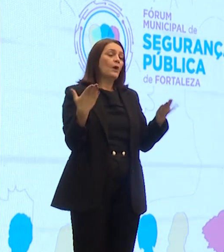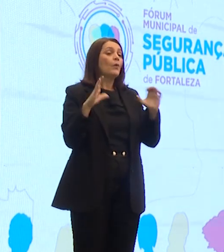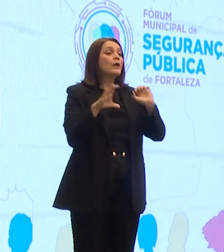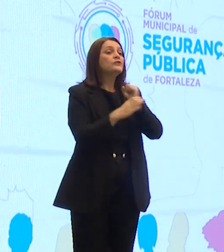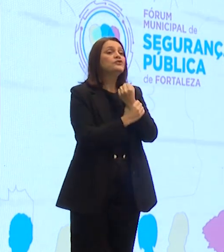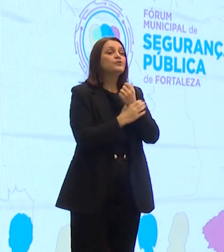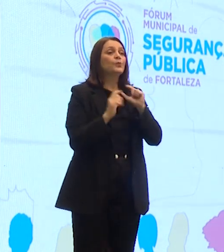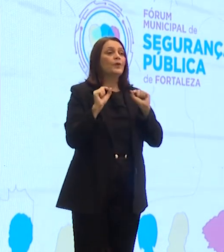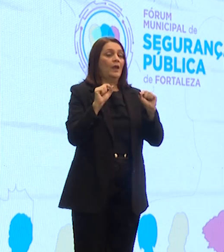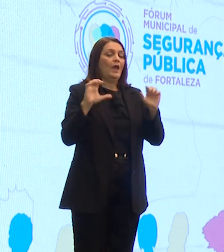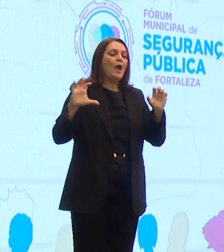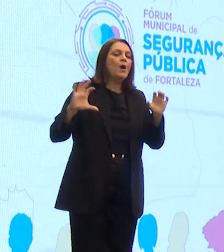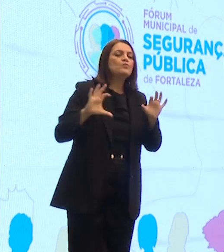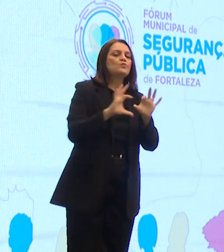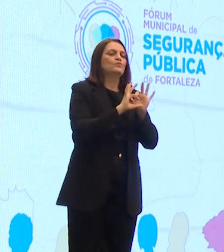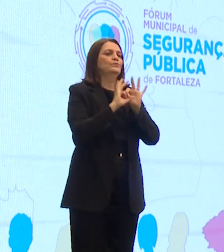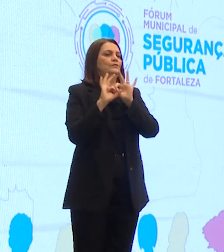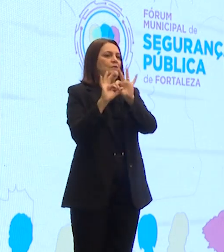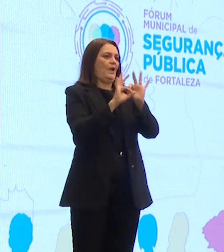territorial do Brasil.